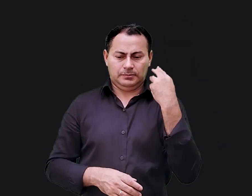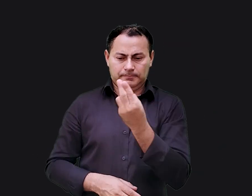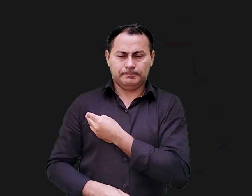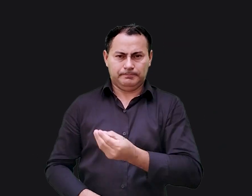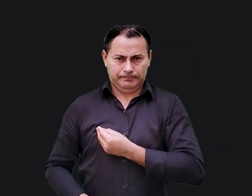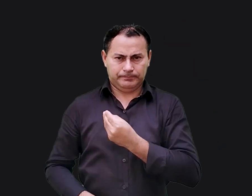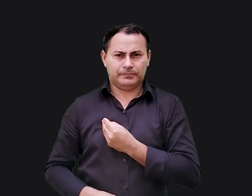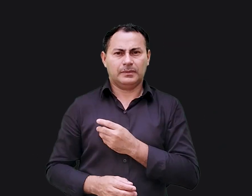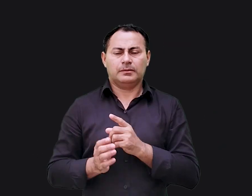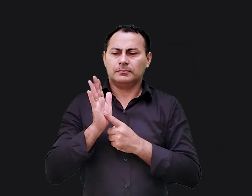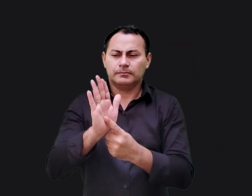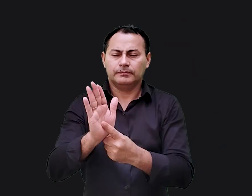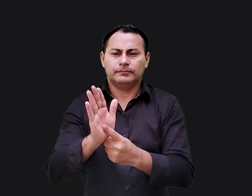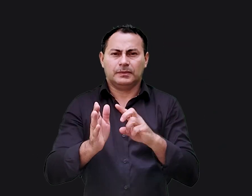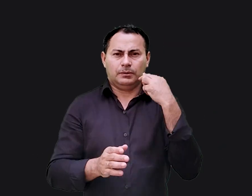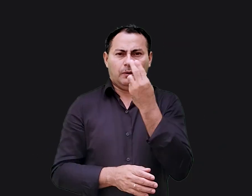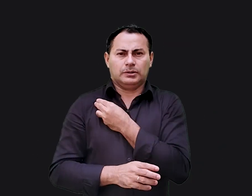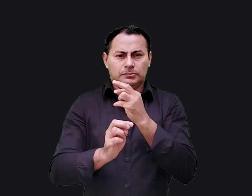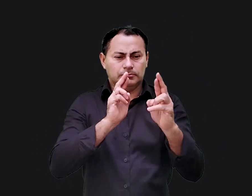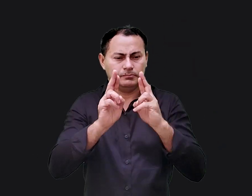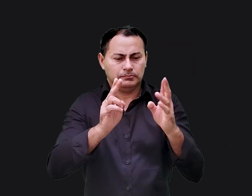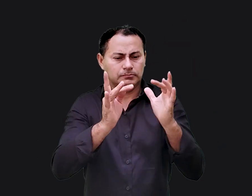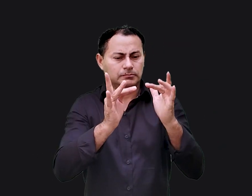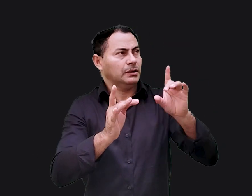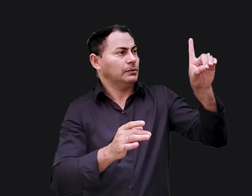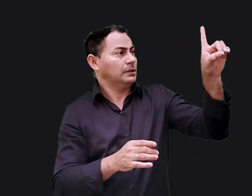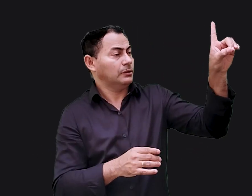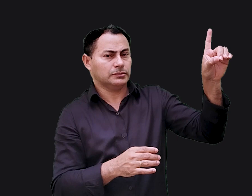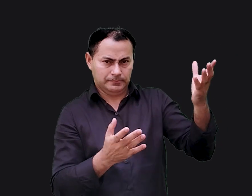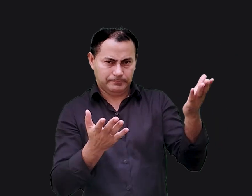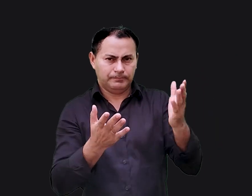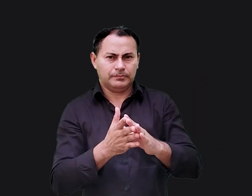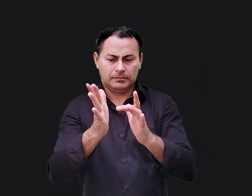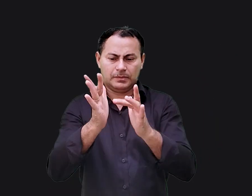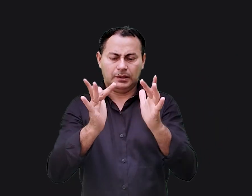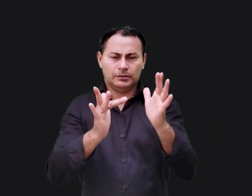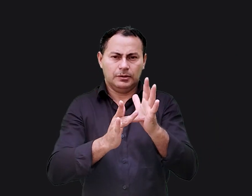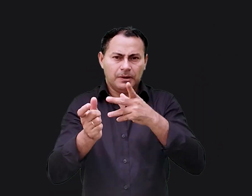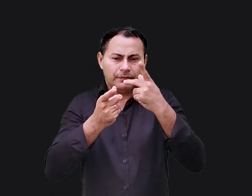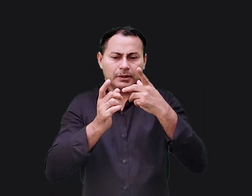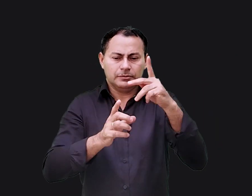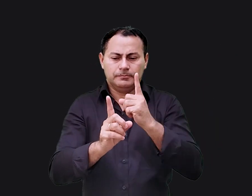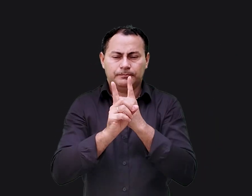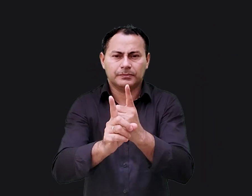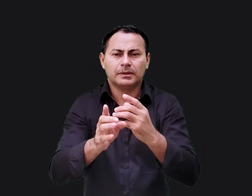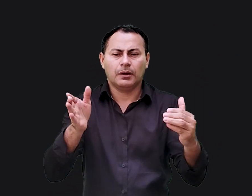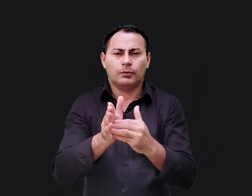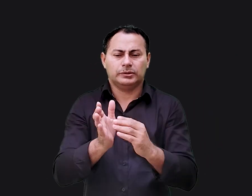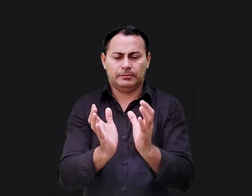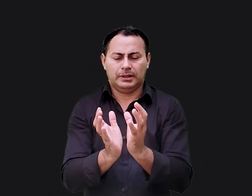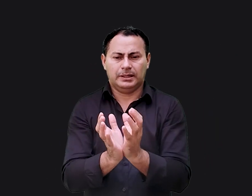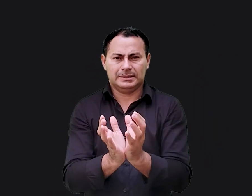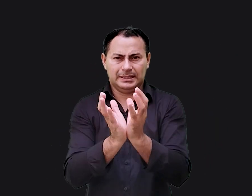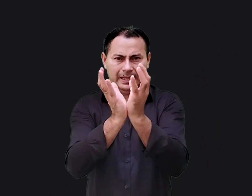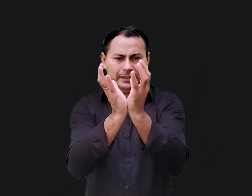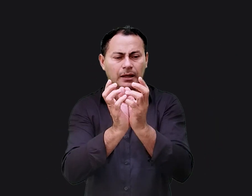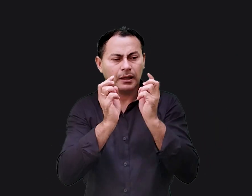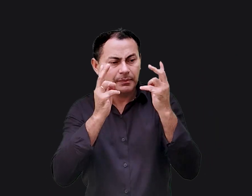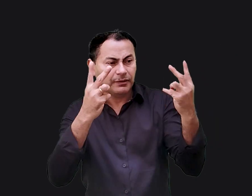acontecem em nossa vida são resultados do nosso relacionamento com Deus. Jesus disse a seus discípulos na última ceia: "Quem me